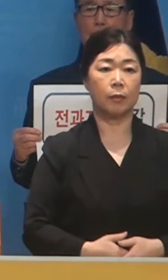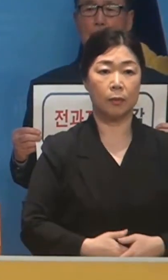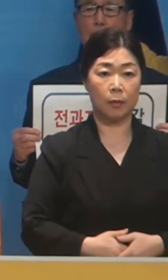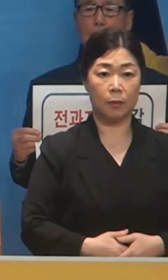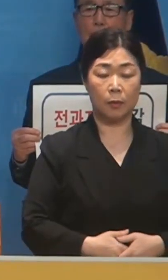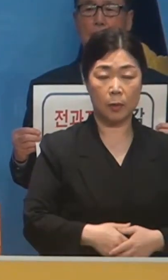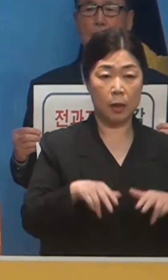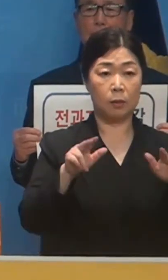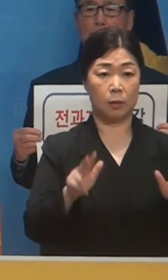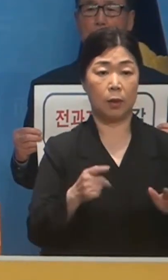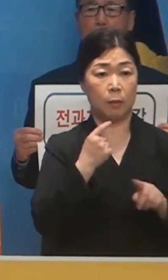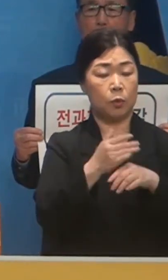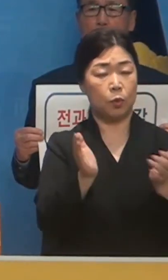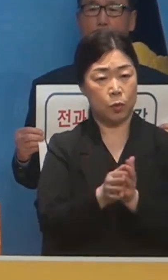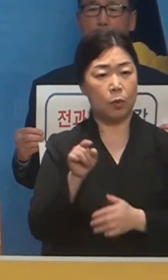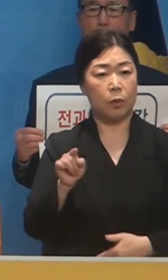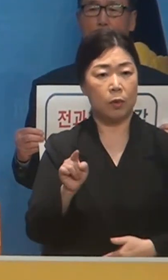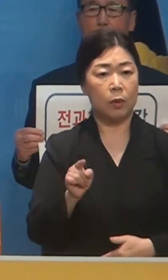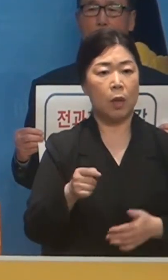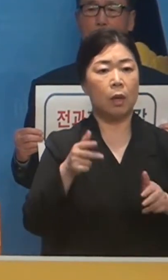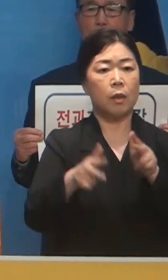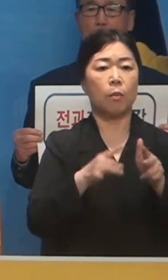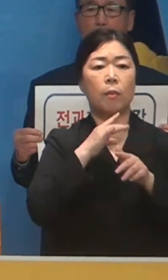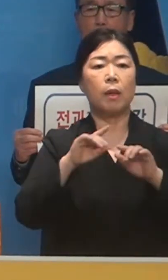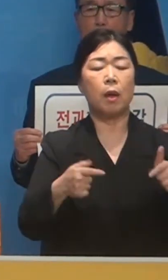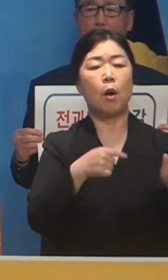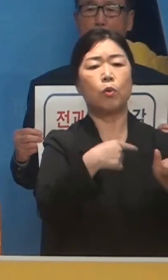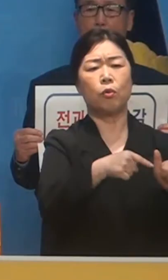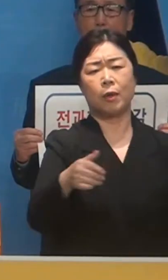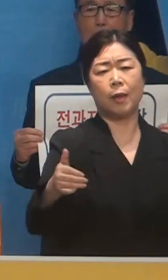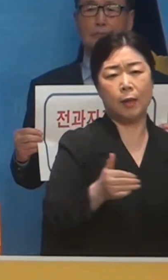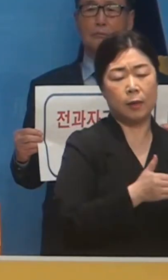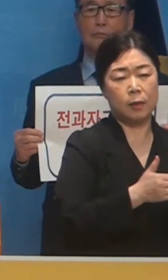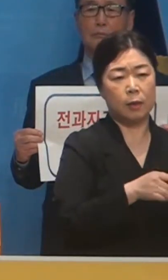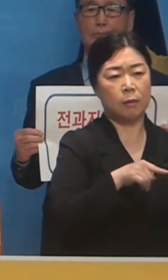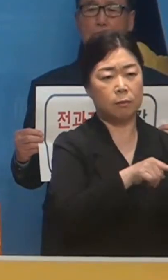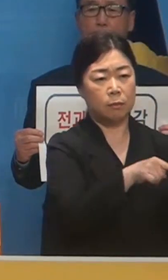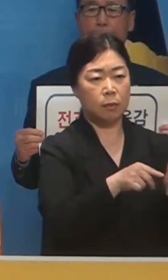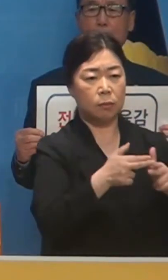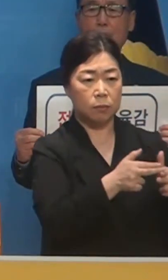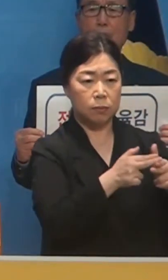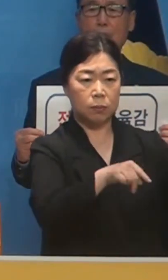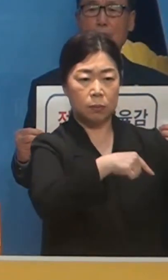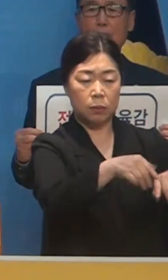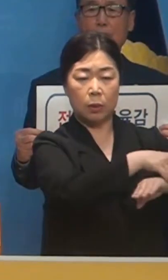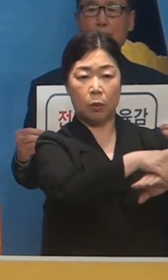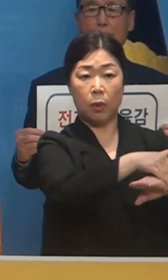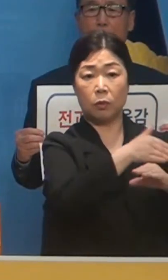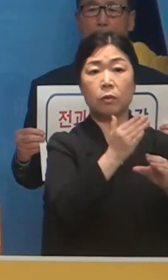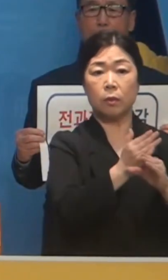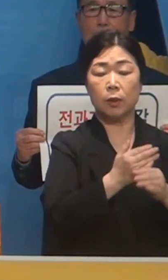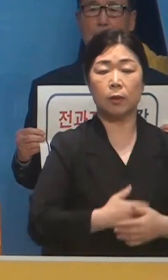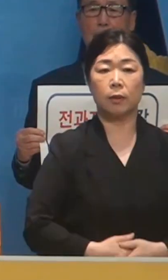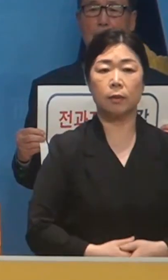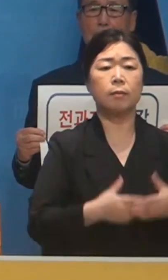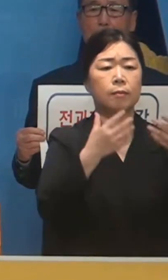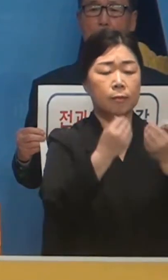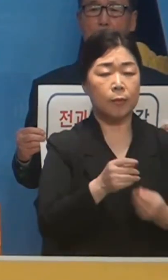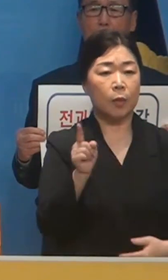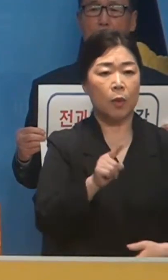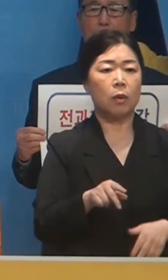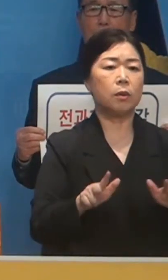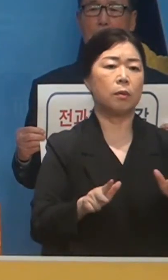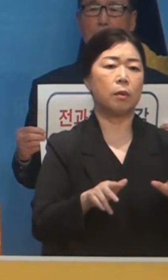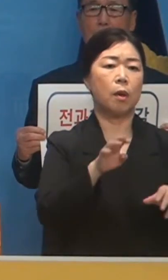이제 민노총은 산업 노동 현장을 넘어 교육 현장의 길들이기 및 거점화를 시도하고 있습니다. 그 대표적인 예가